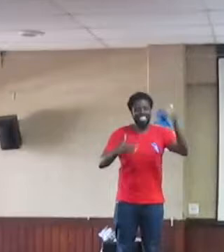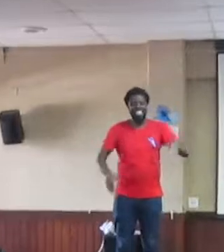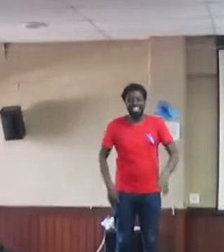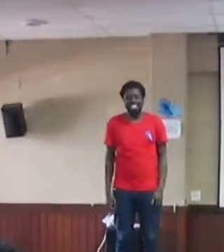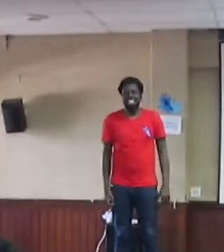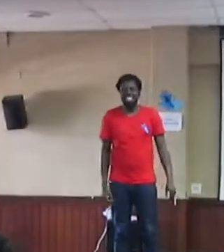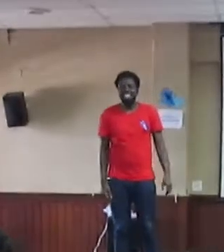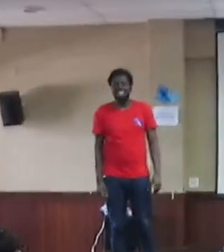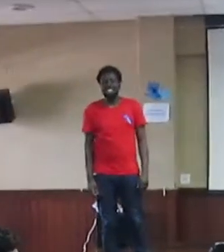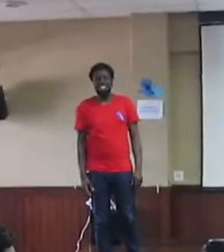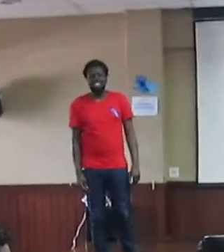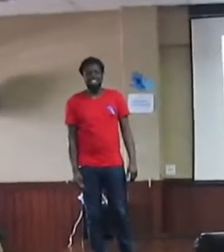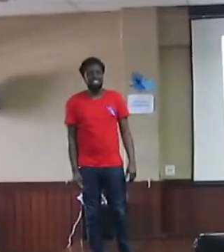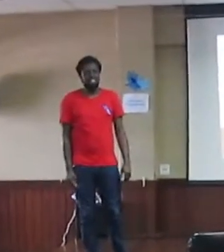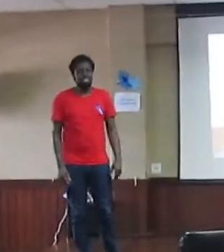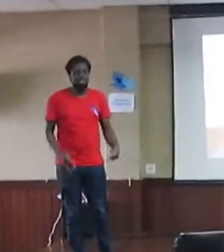Obrigado.